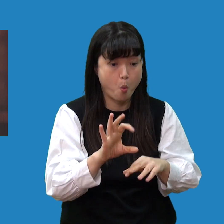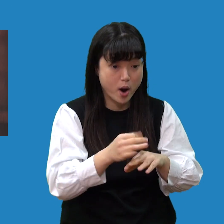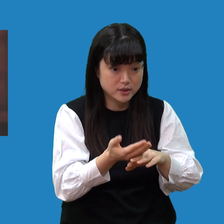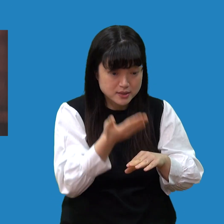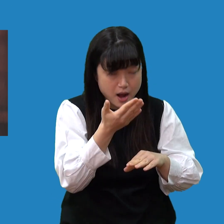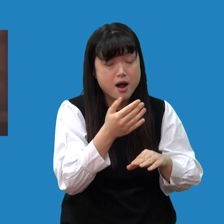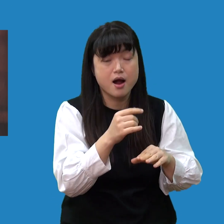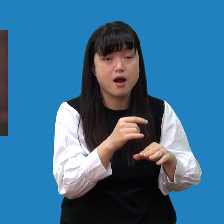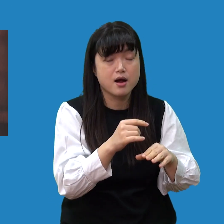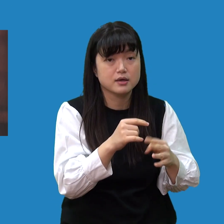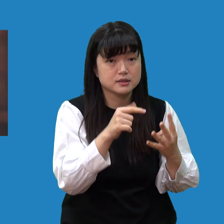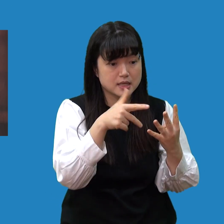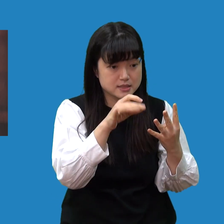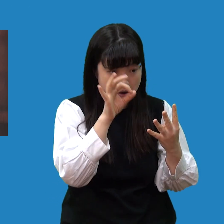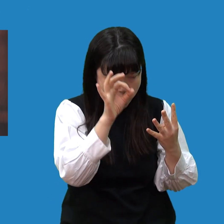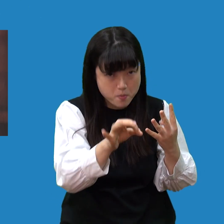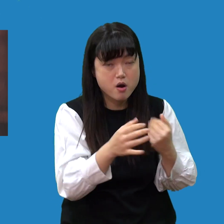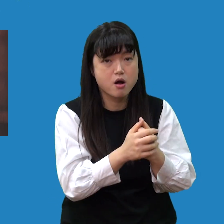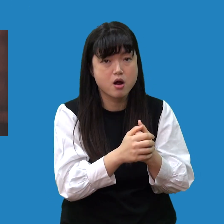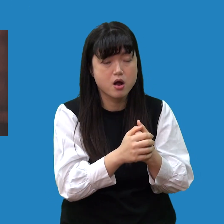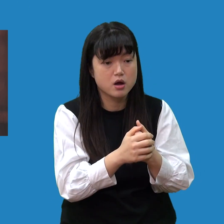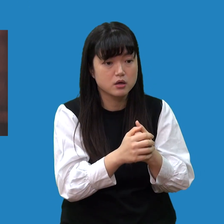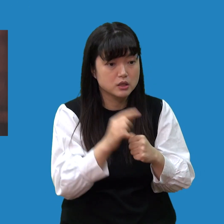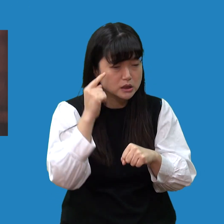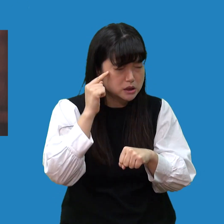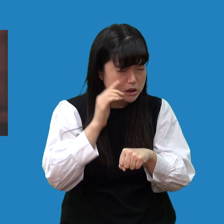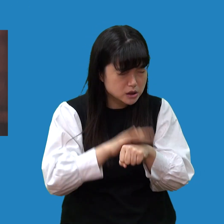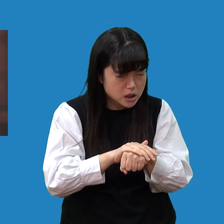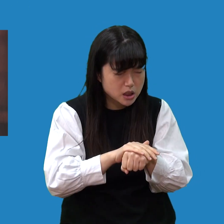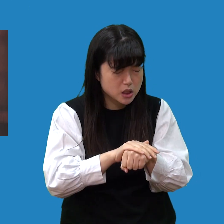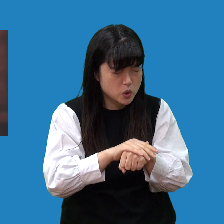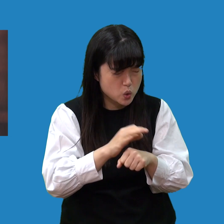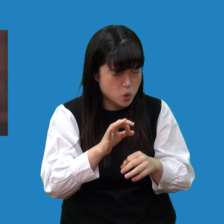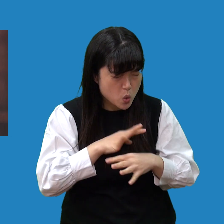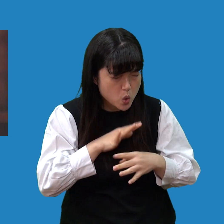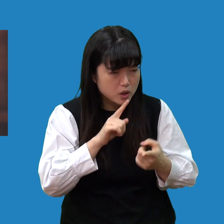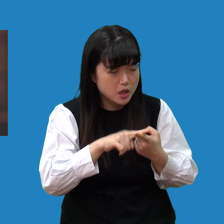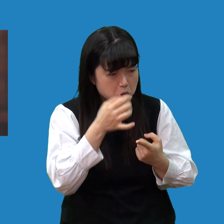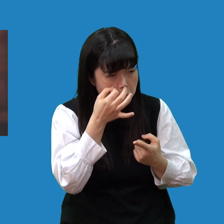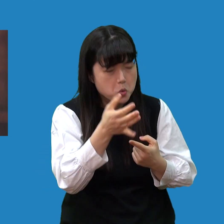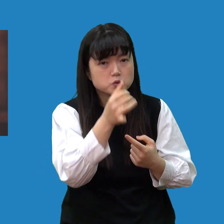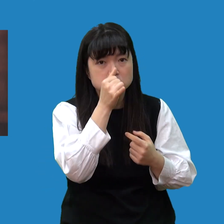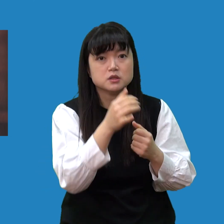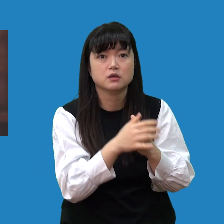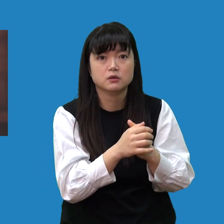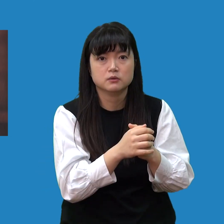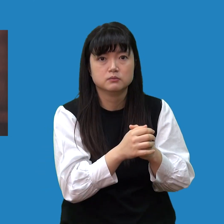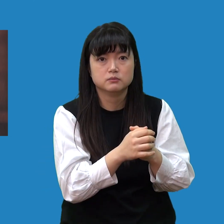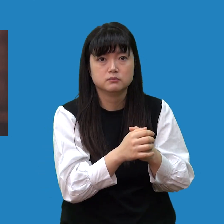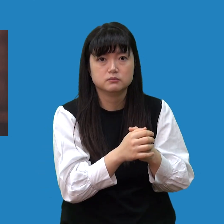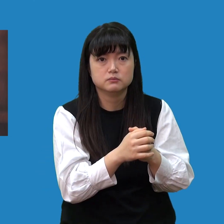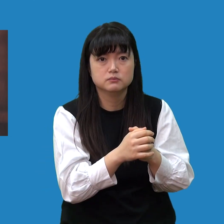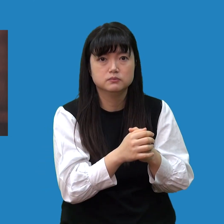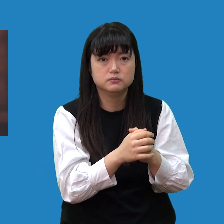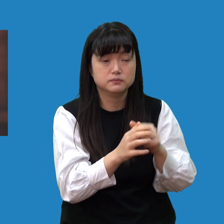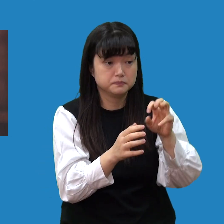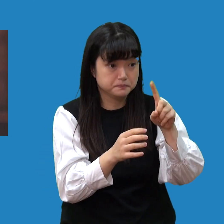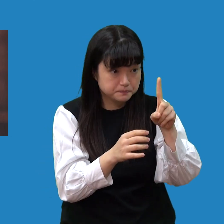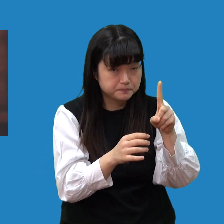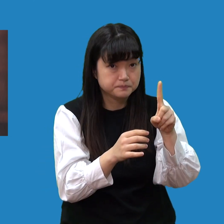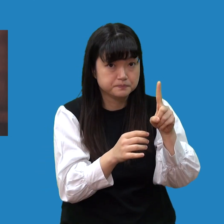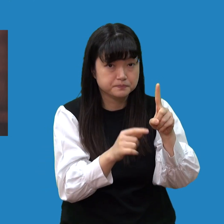4장 말미에는 이런 지혜의 놀라운 영역들을 우리에게 보여주고 있습니다.